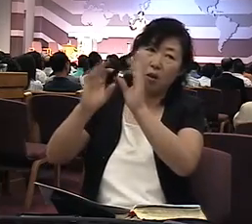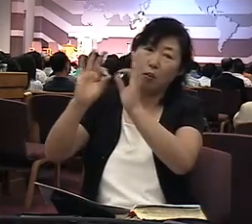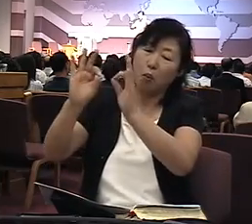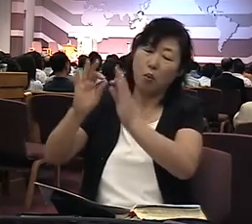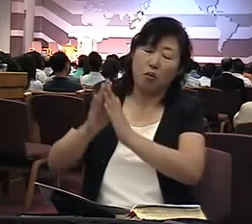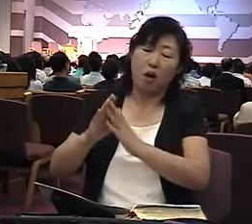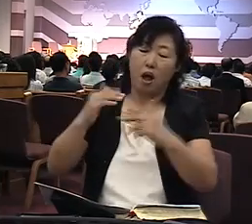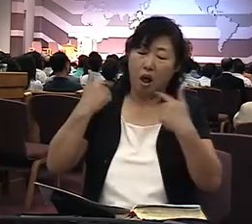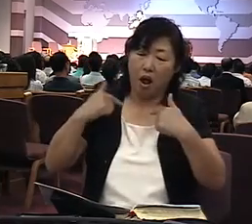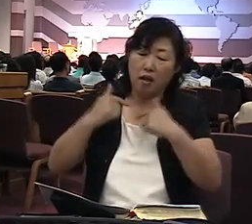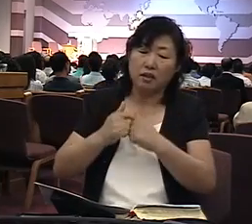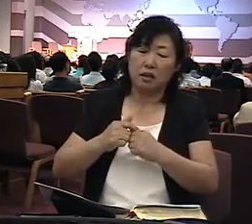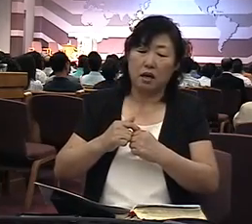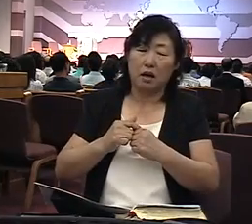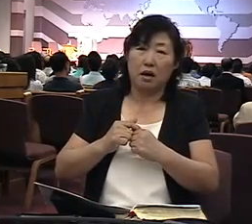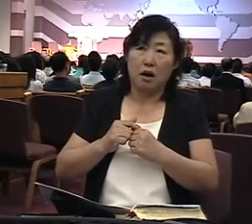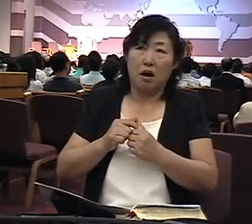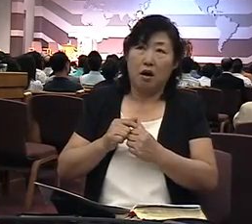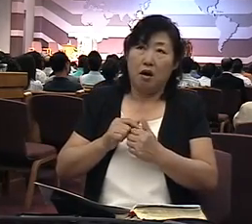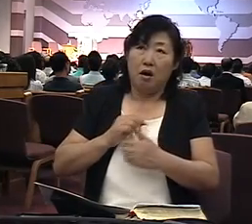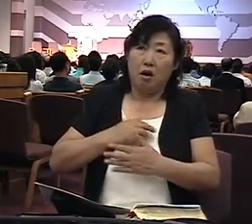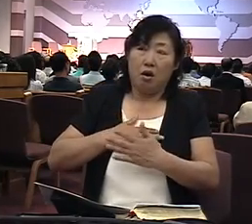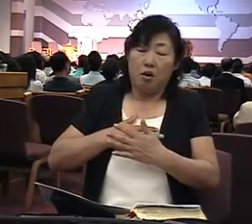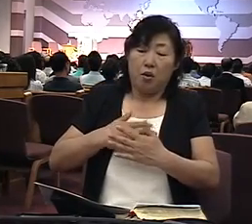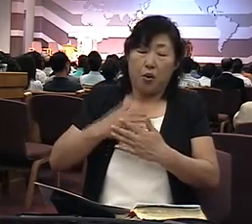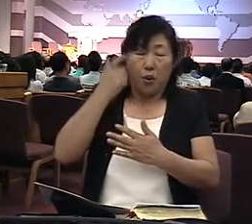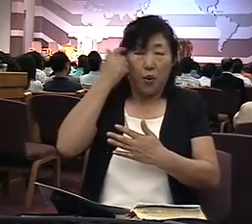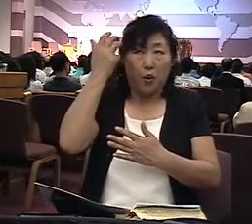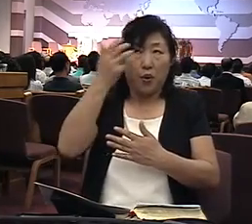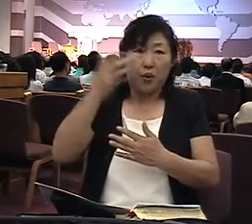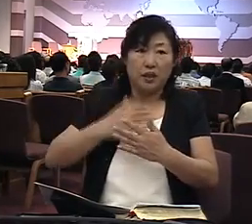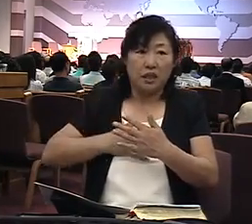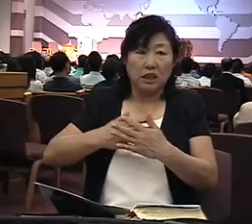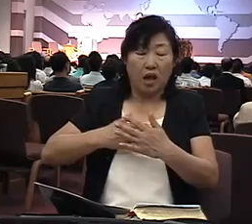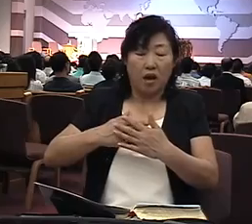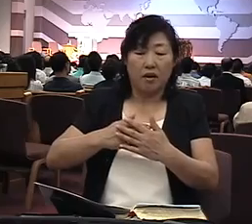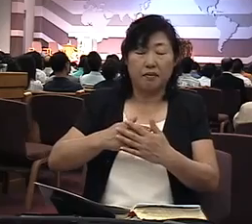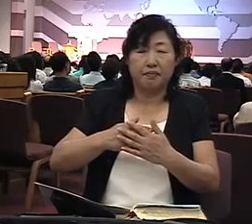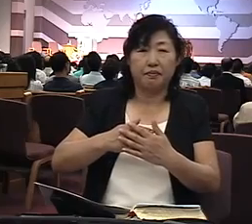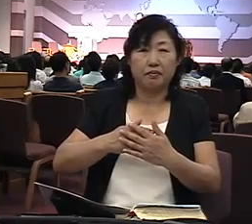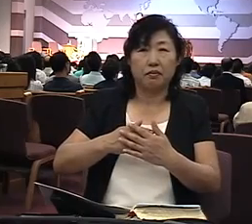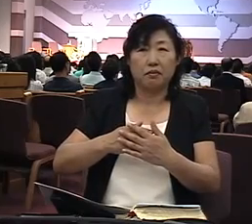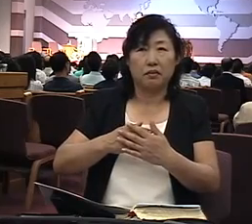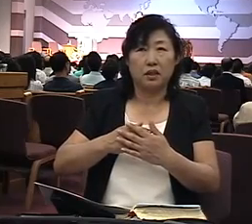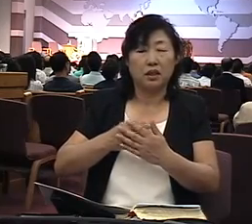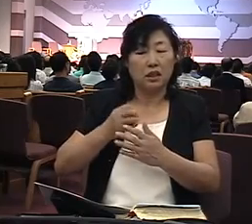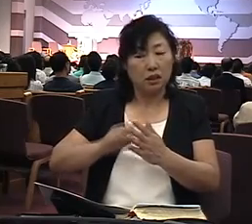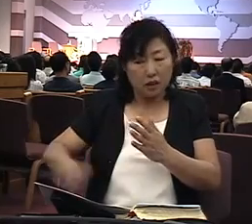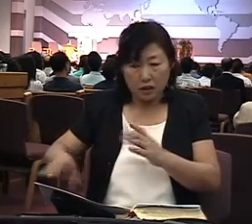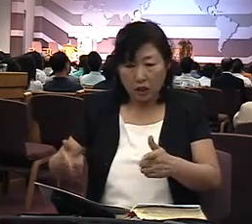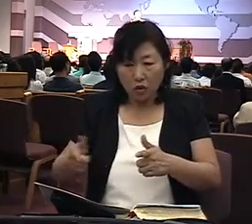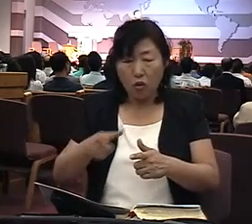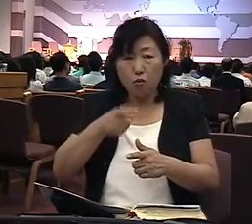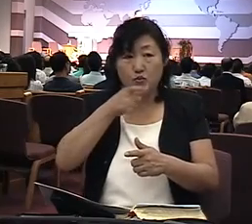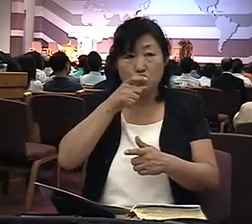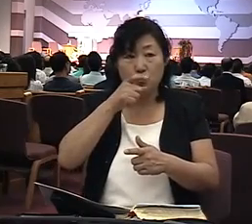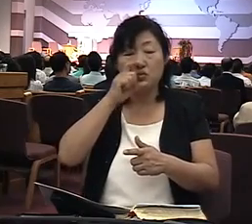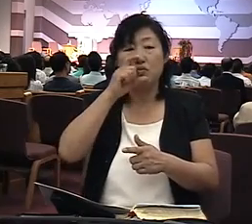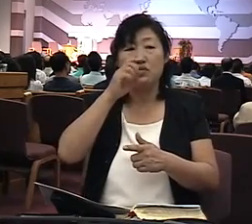항상 그 영적인 긴장을 잃지 않고 물을 마시는 그때에도 준비된 모습으로 마시고 있는 그들을